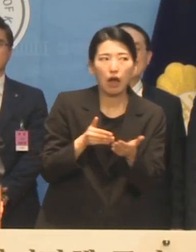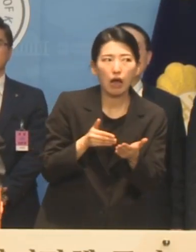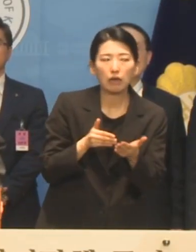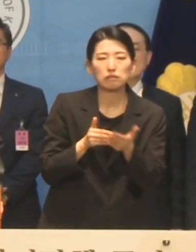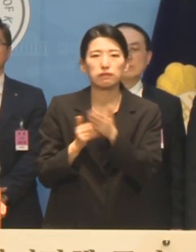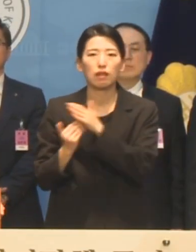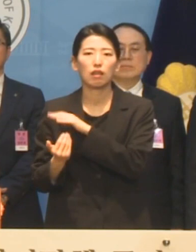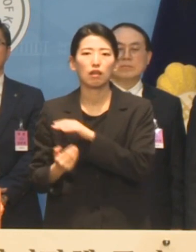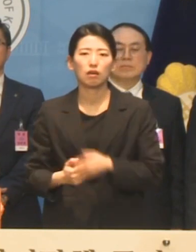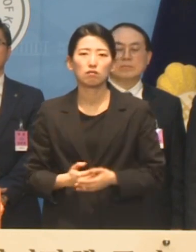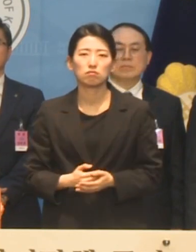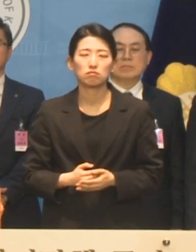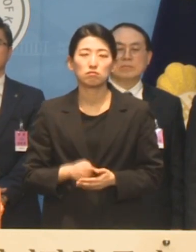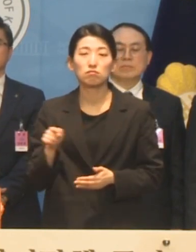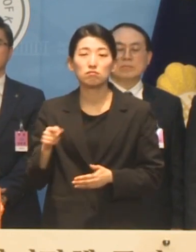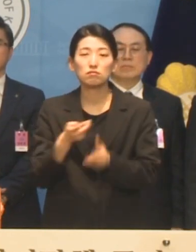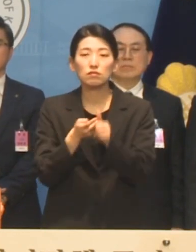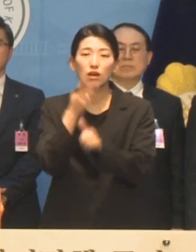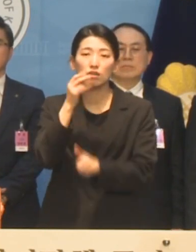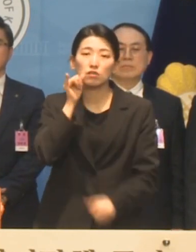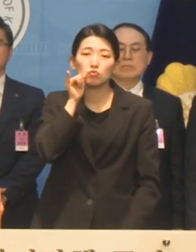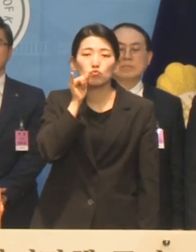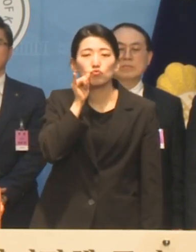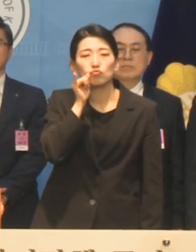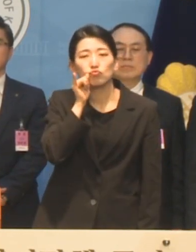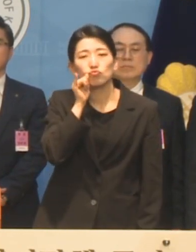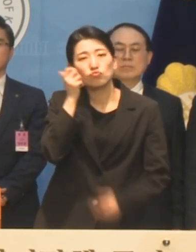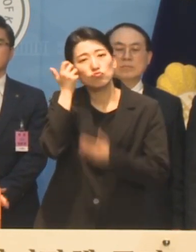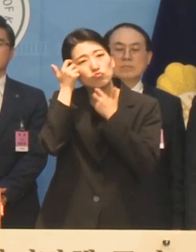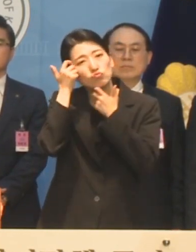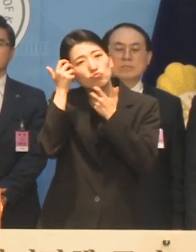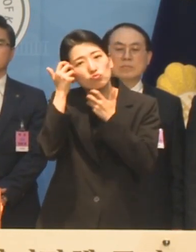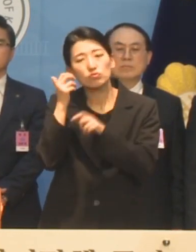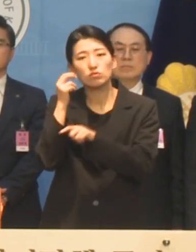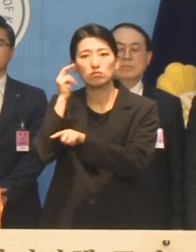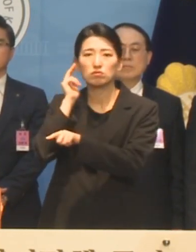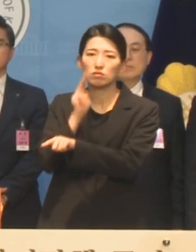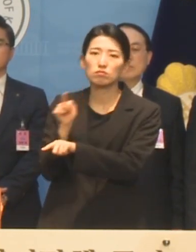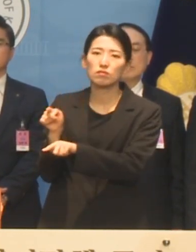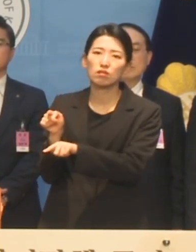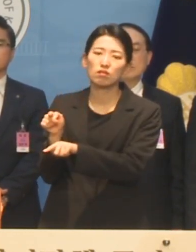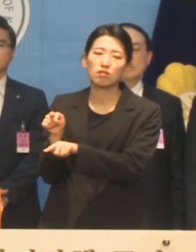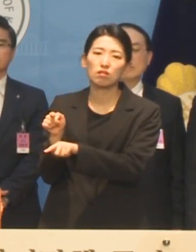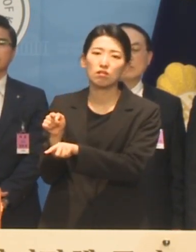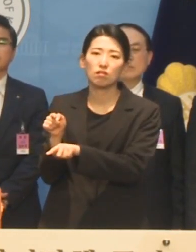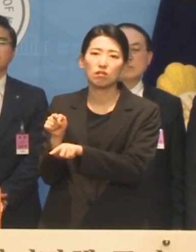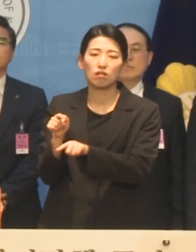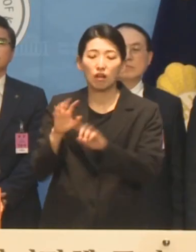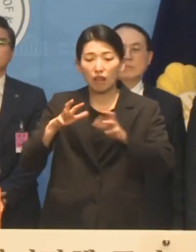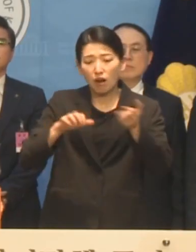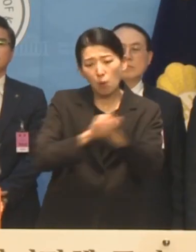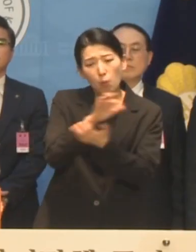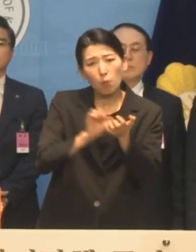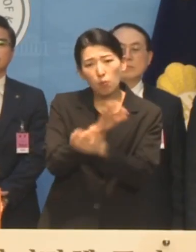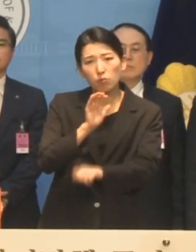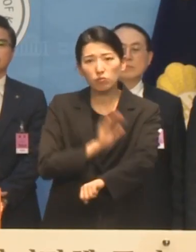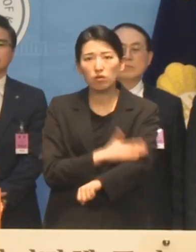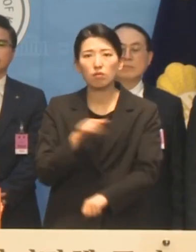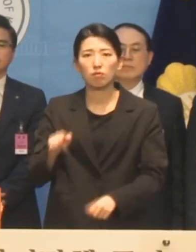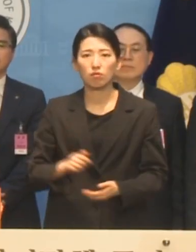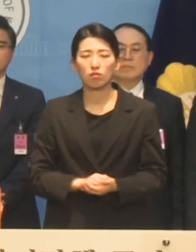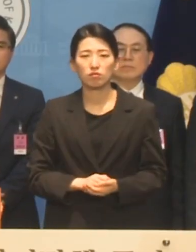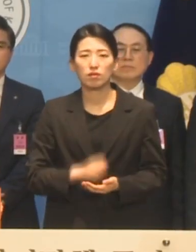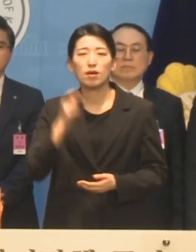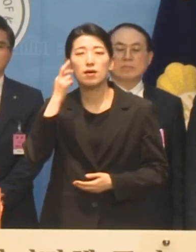이른바 탄핵 중독증, 탄핵 광이 아니고서야 이렇게 나라를 쑥밭으로 만들 수는 없는 것입니다. 마치 미국의 보험